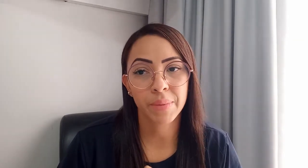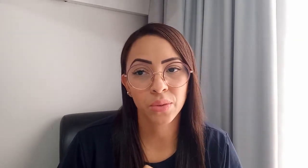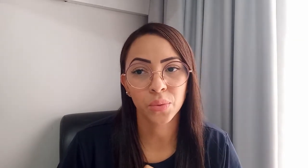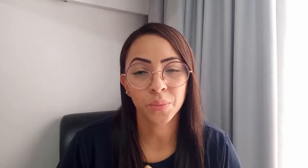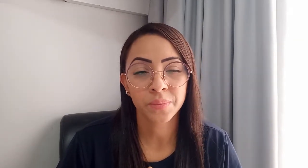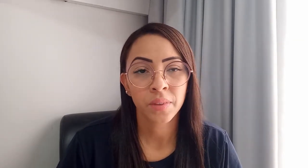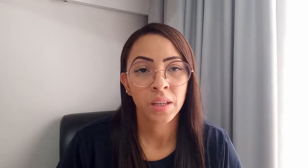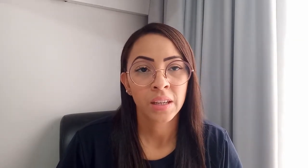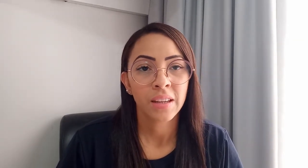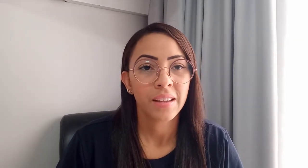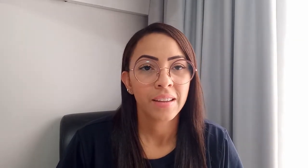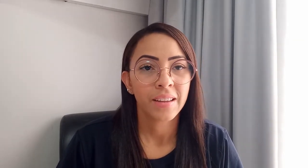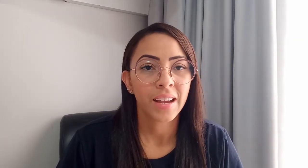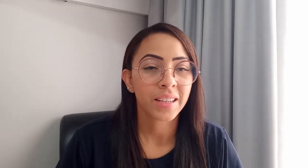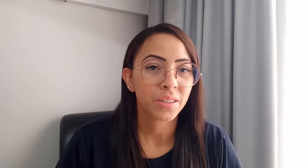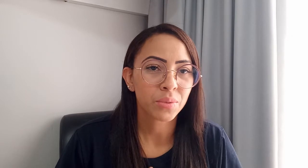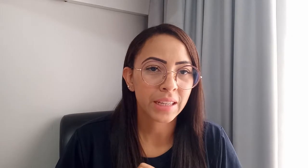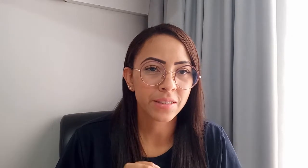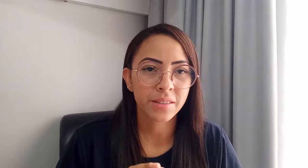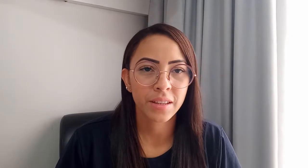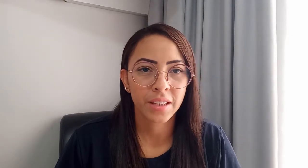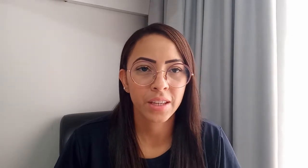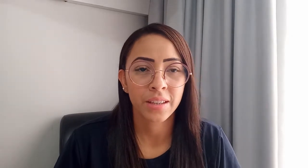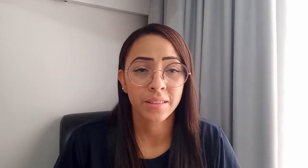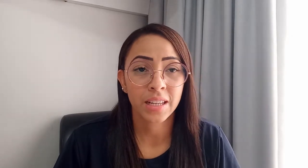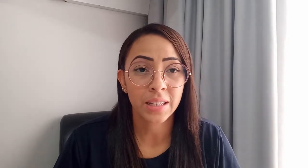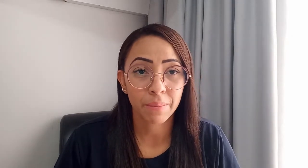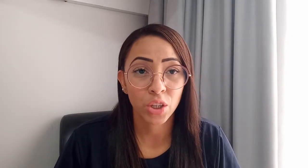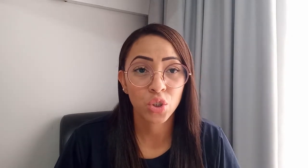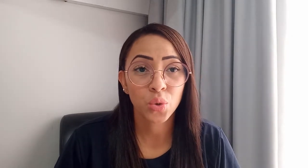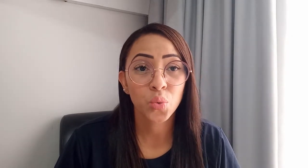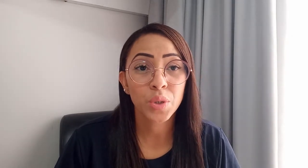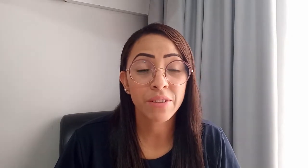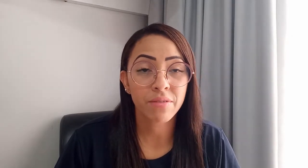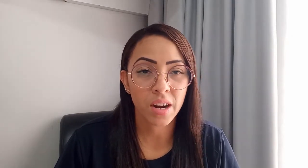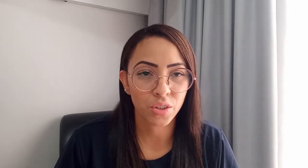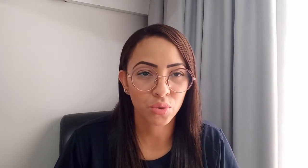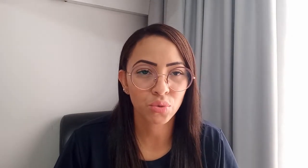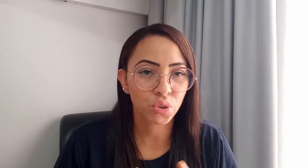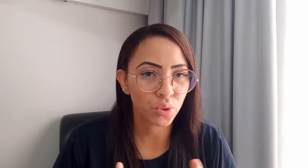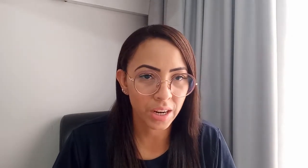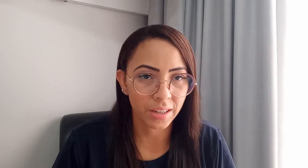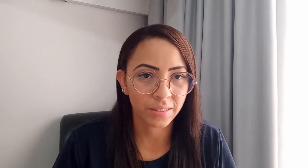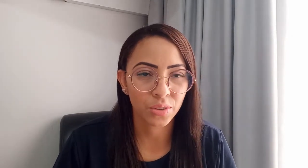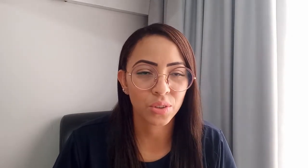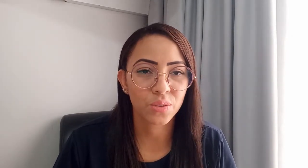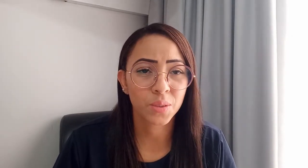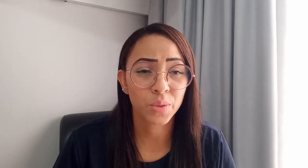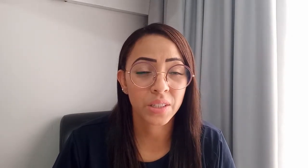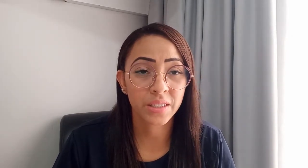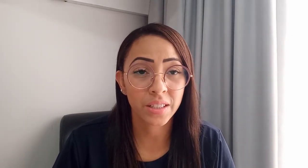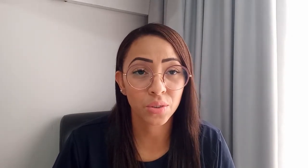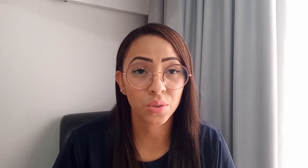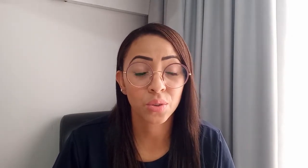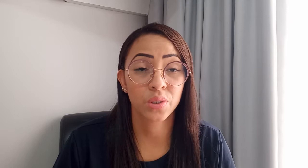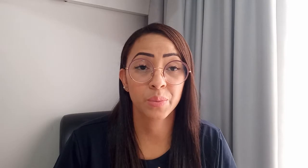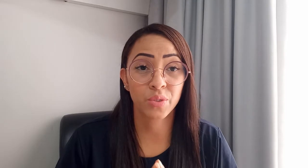apagou. Aqui não quer dizer exatamente o universo chorar, então nós não vamos fazer isso. Nós vamos fazer